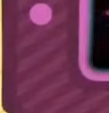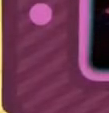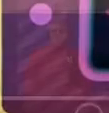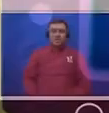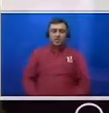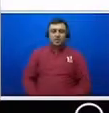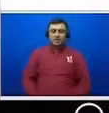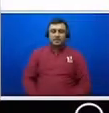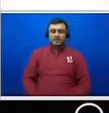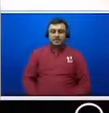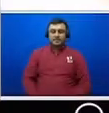¡Chao, Juan!